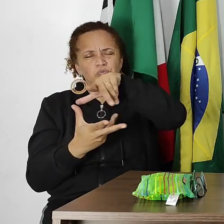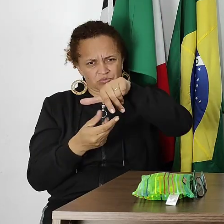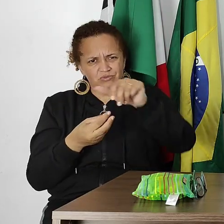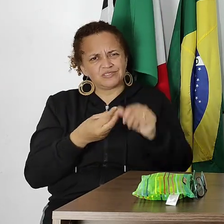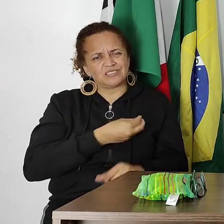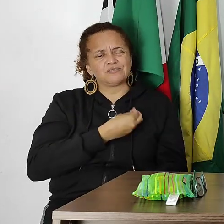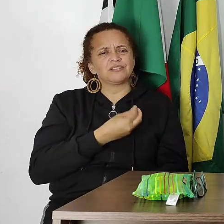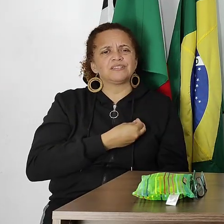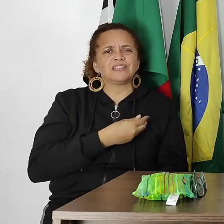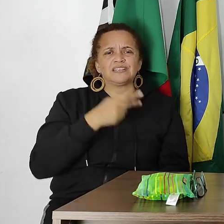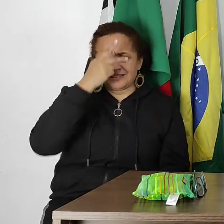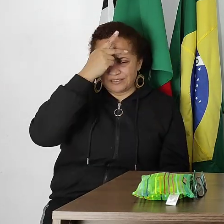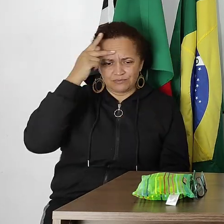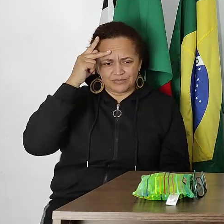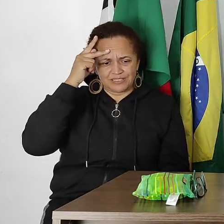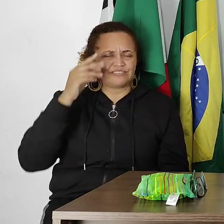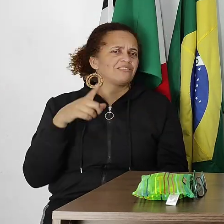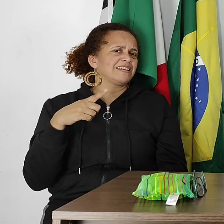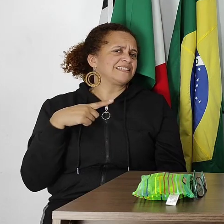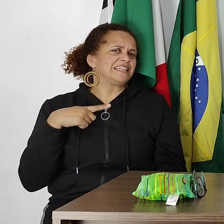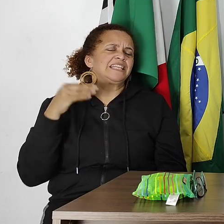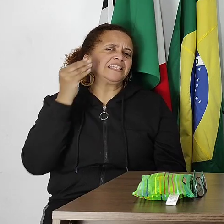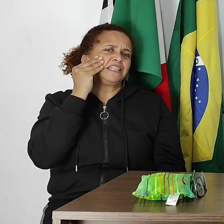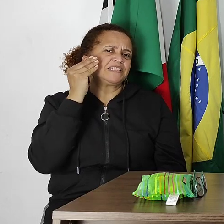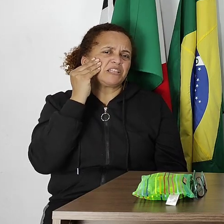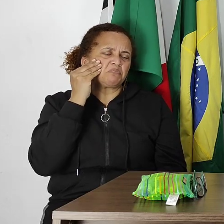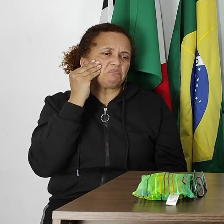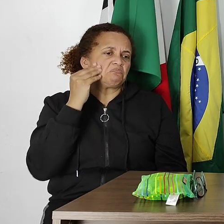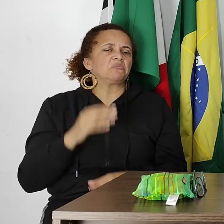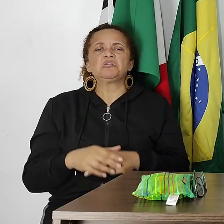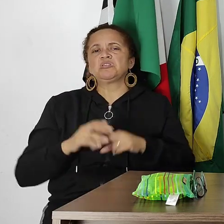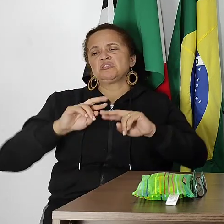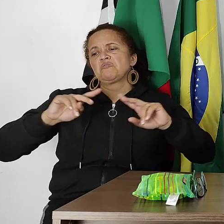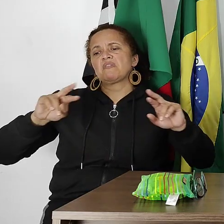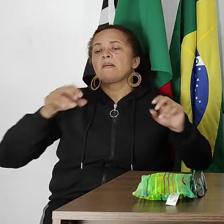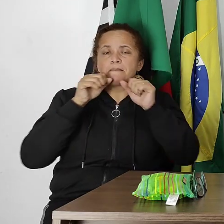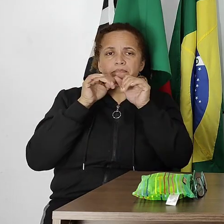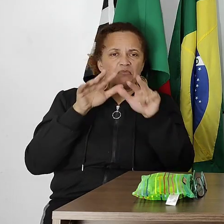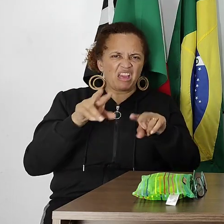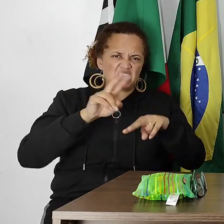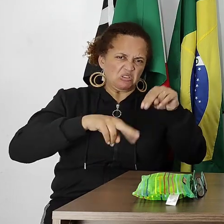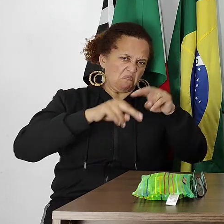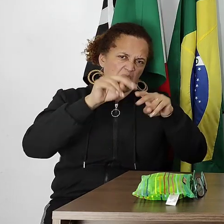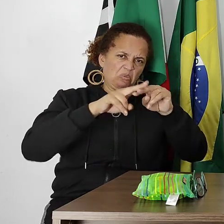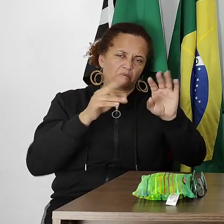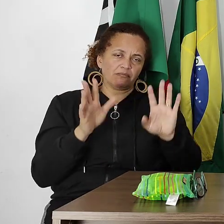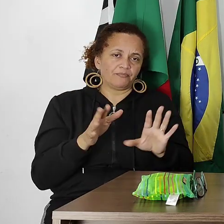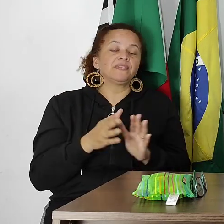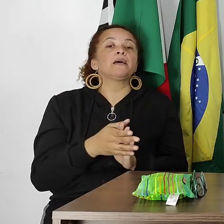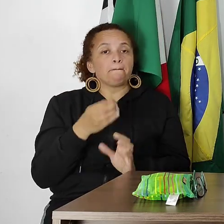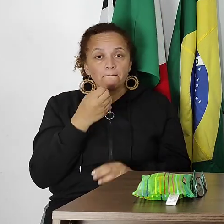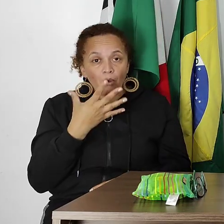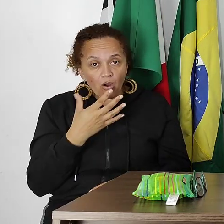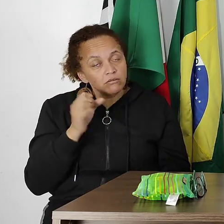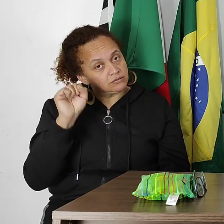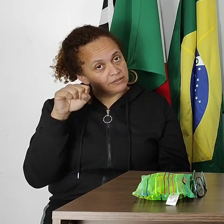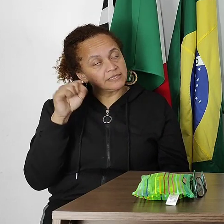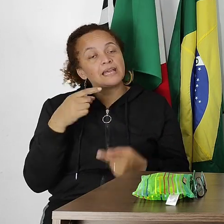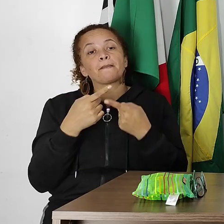de coisas materiais, né? Não que isso não é bom também, mas muito melhor é você